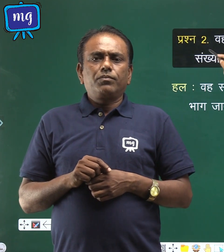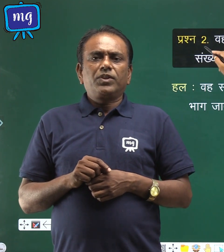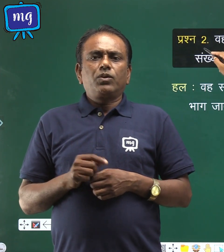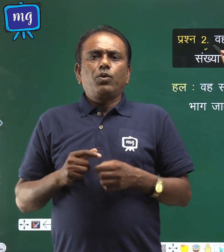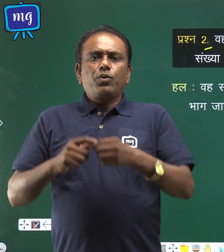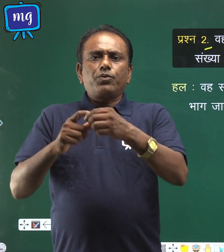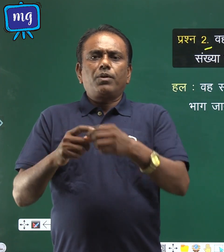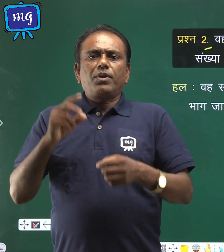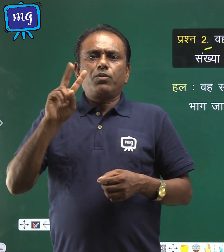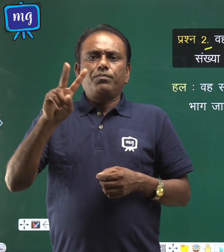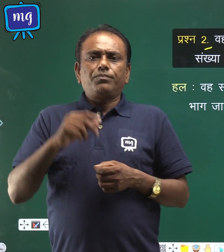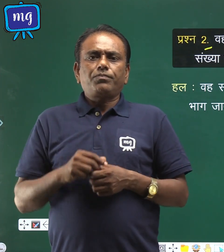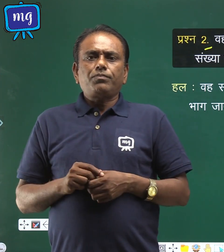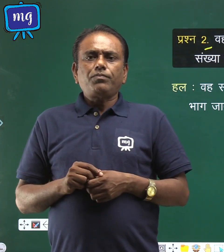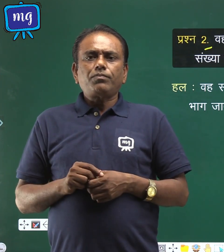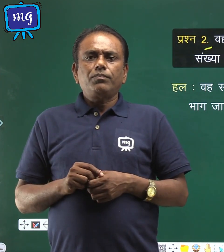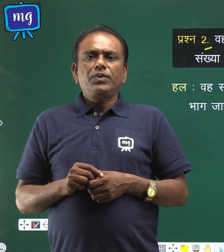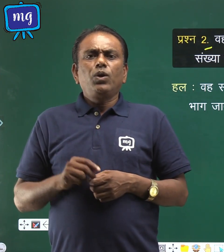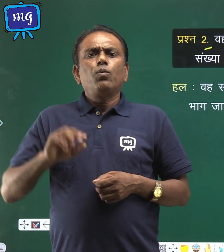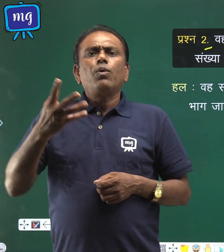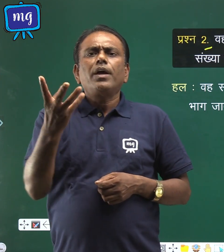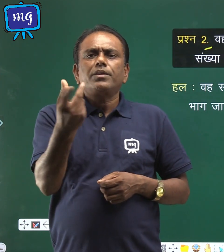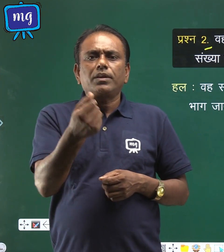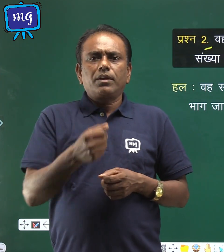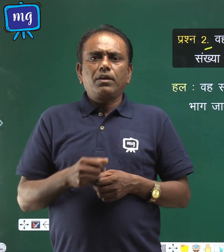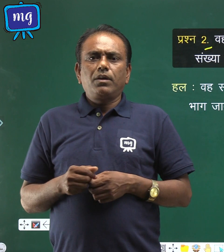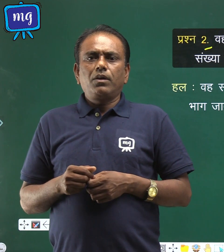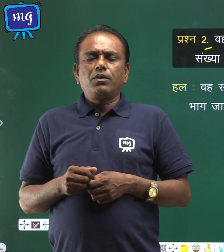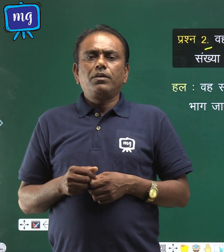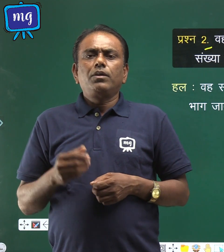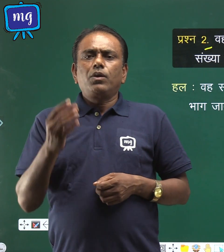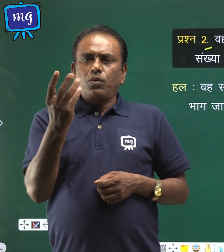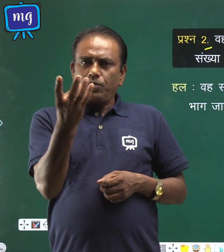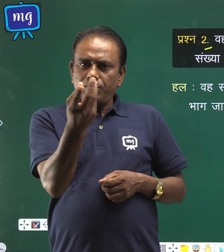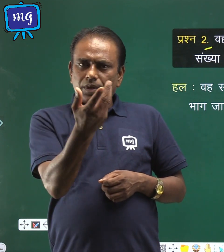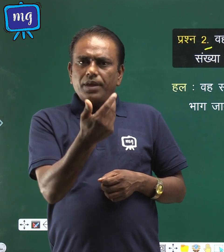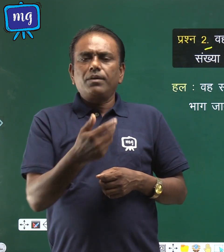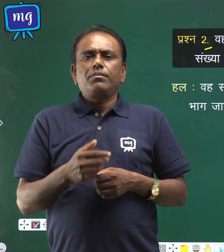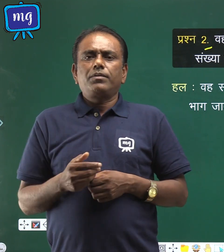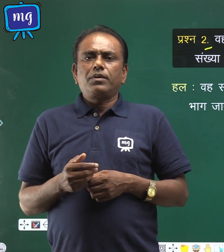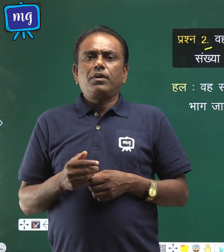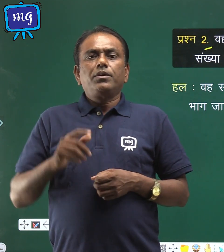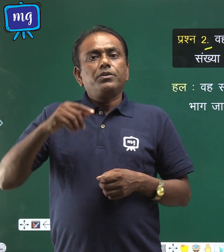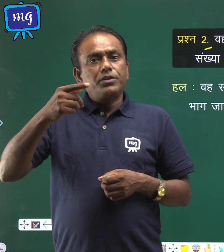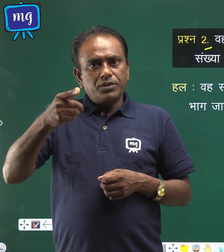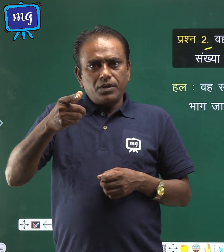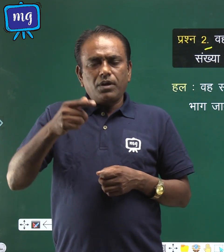प्रश्न नंबर 2, वह संख्या कौन सी है